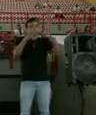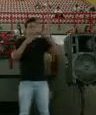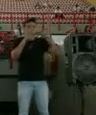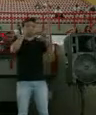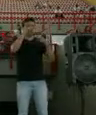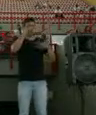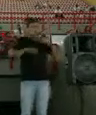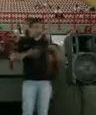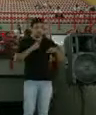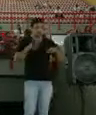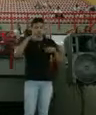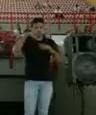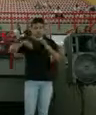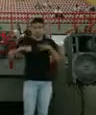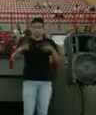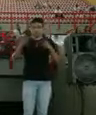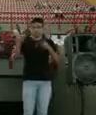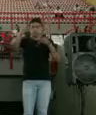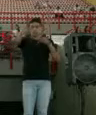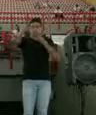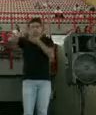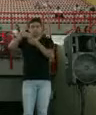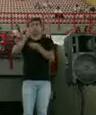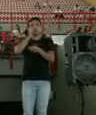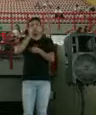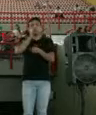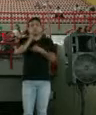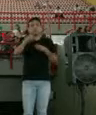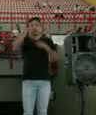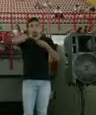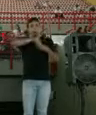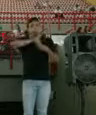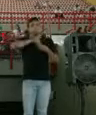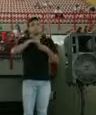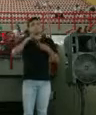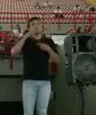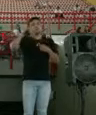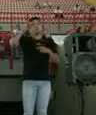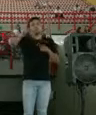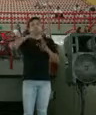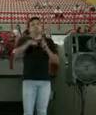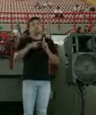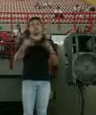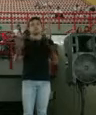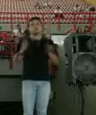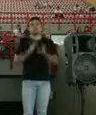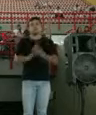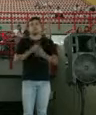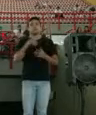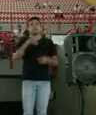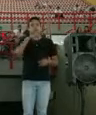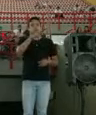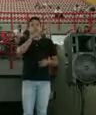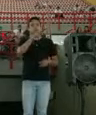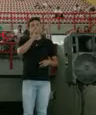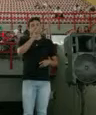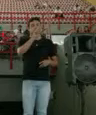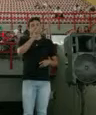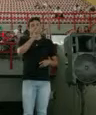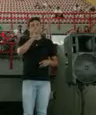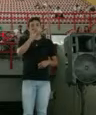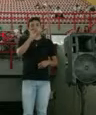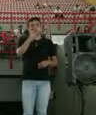hormônios. Professor, quais são os 2 hormônios que a mulher toma quando ela está tomando um anticoncepcional? Progesterona